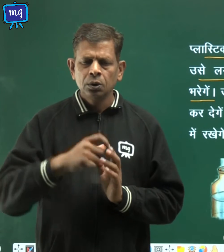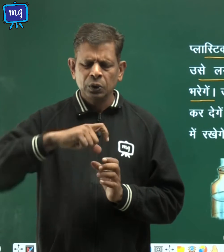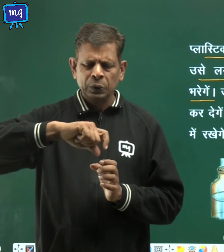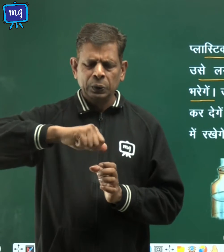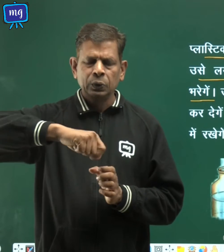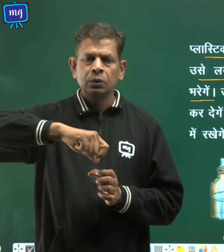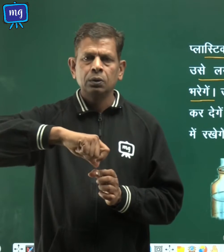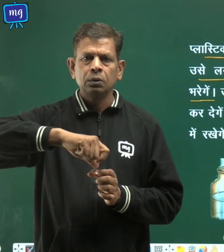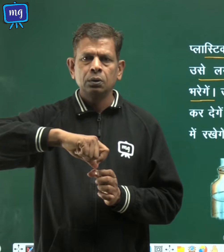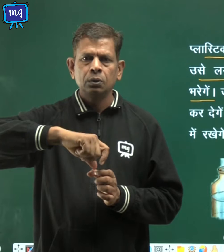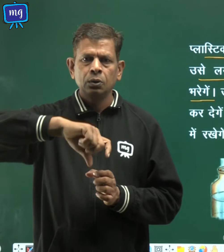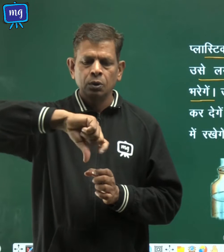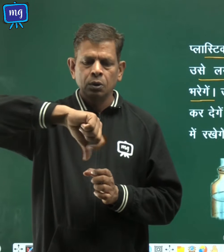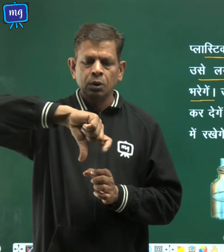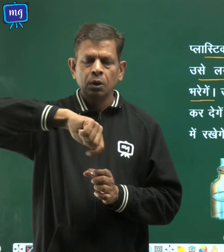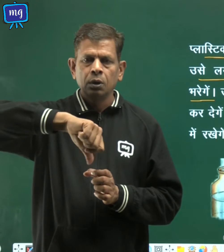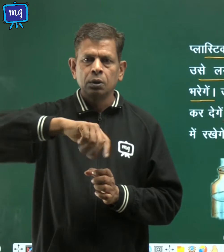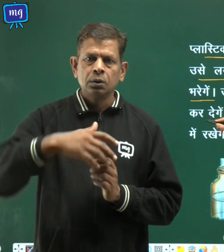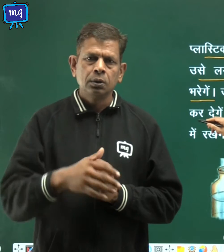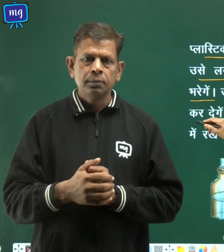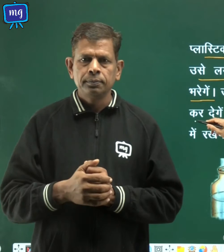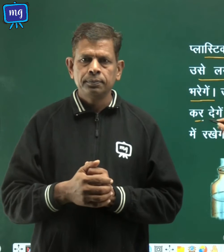कसकर बंद कर देंगे